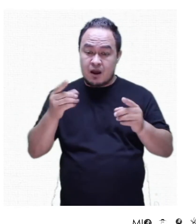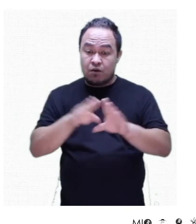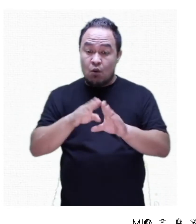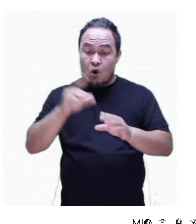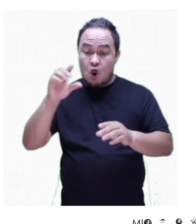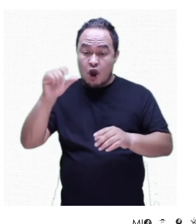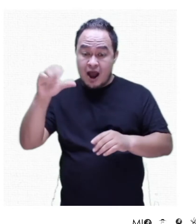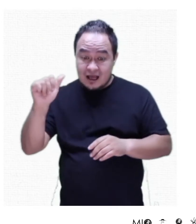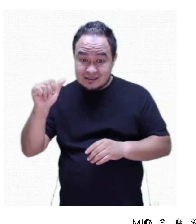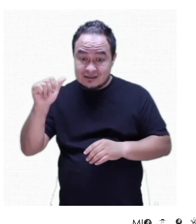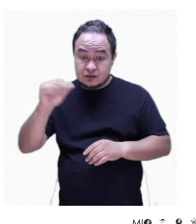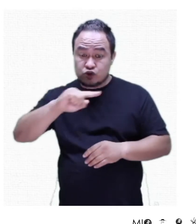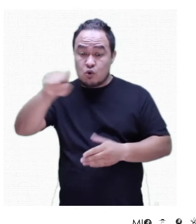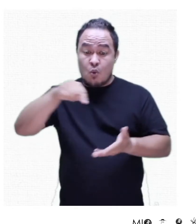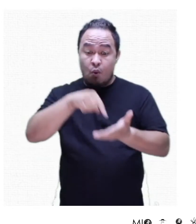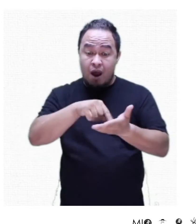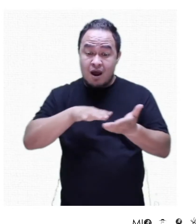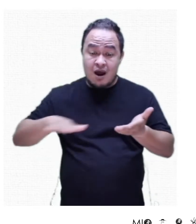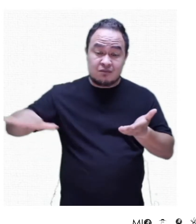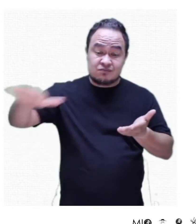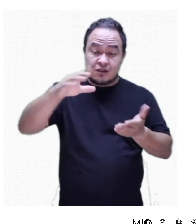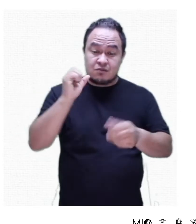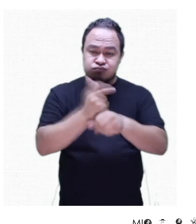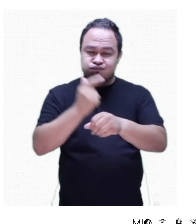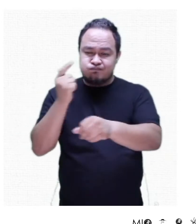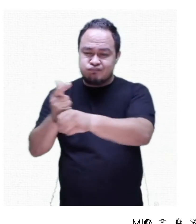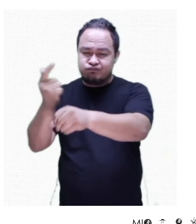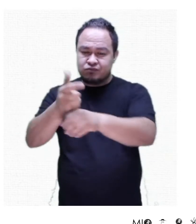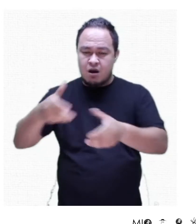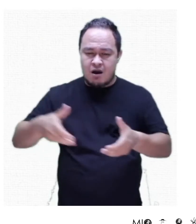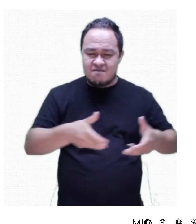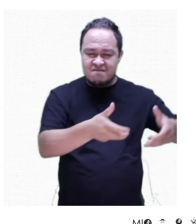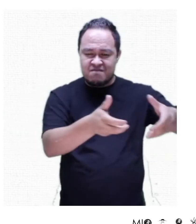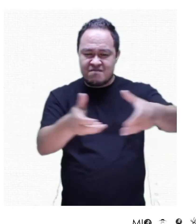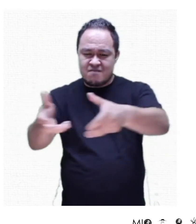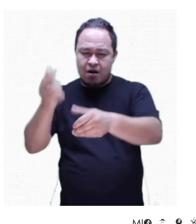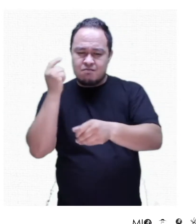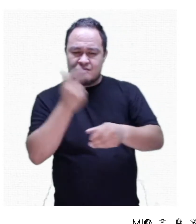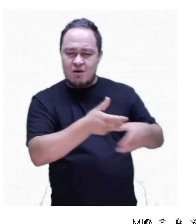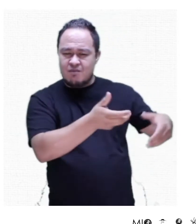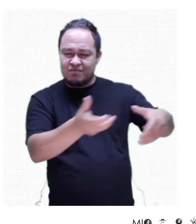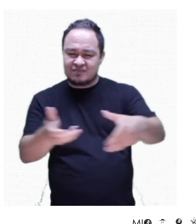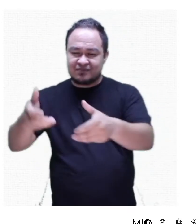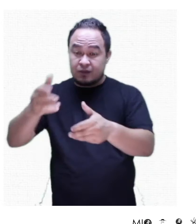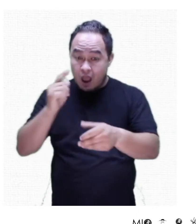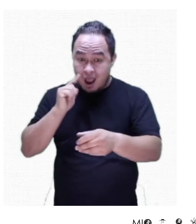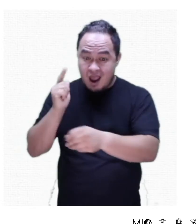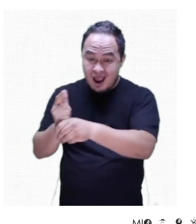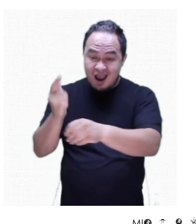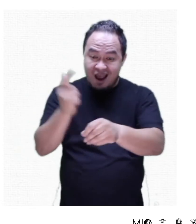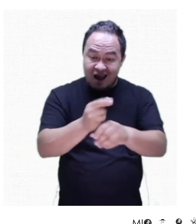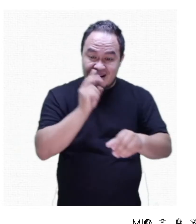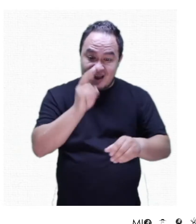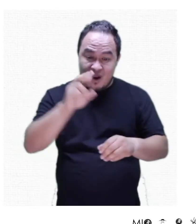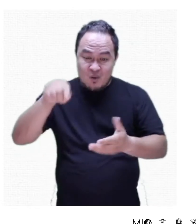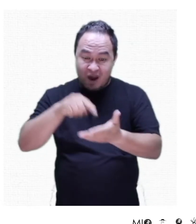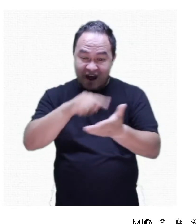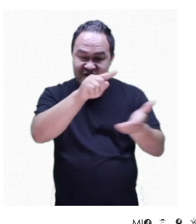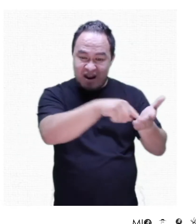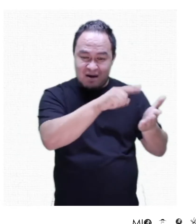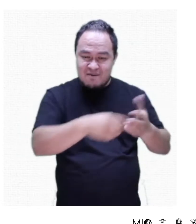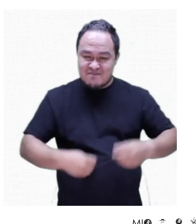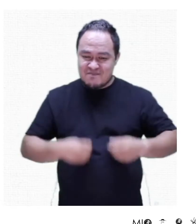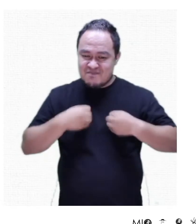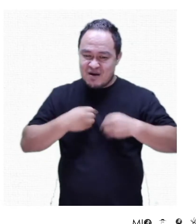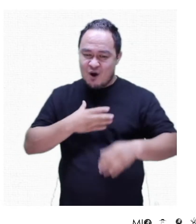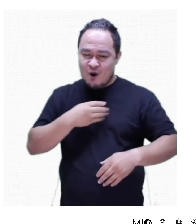las rocas y las zonas nevadas, descubrió un camino. Y los caminos conducen siempre a los lugares donde viven